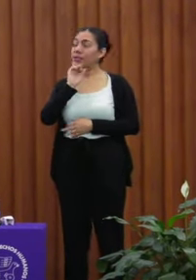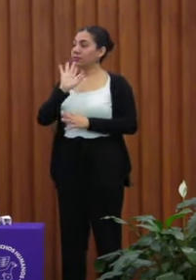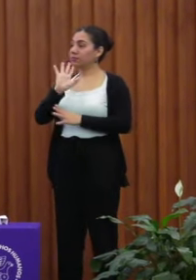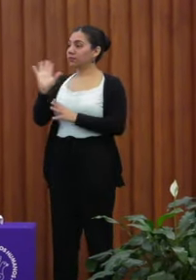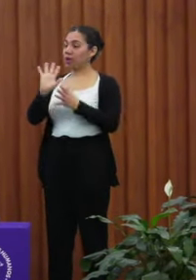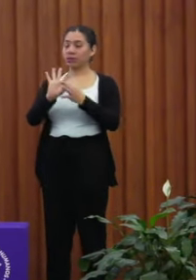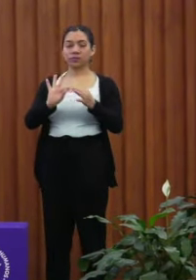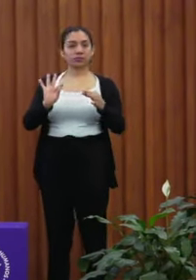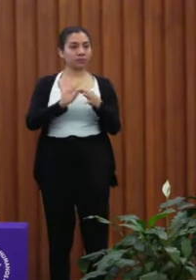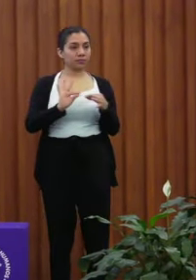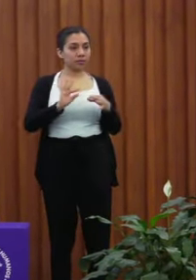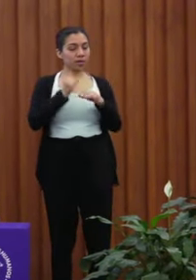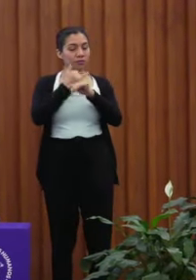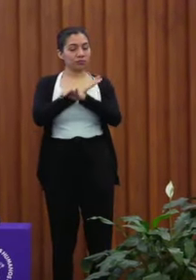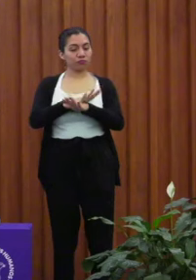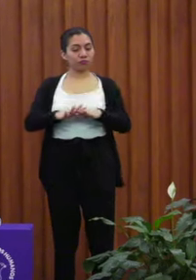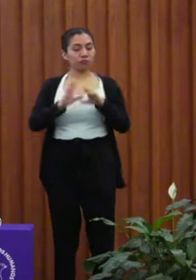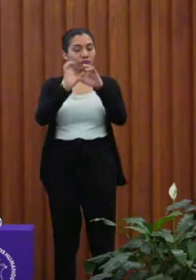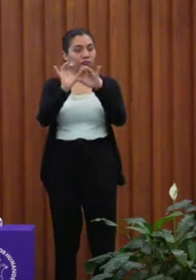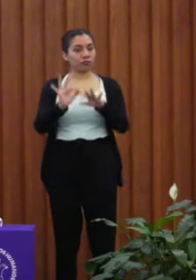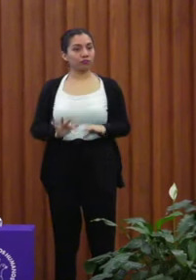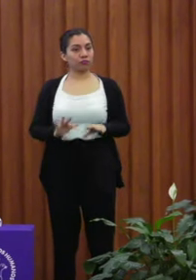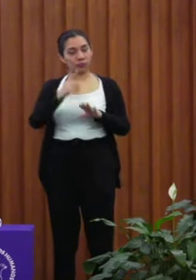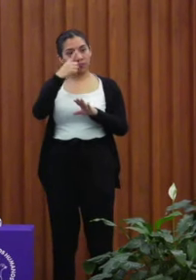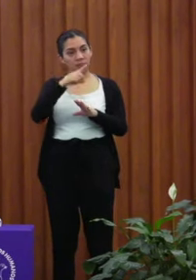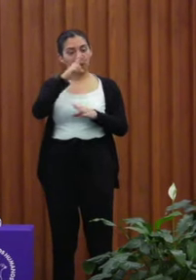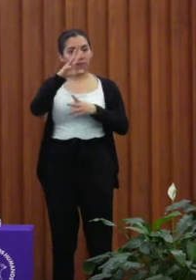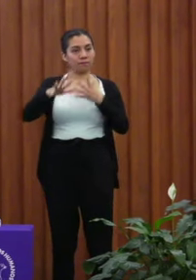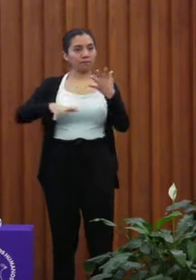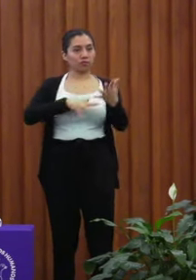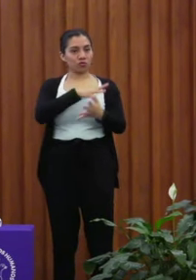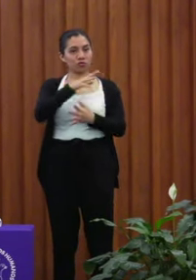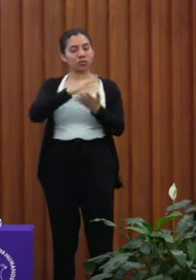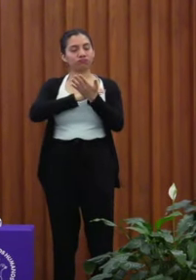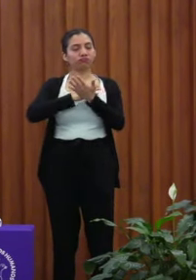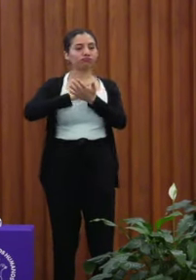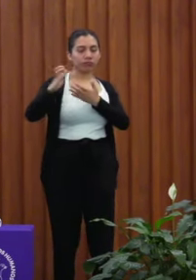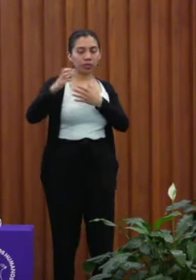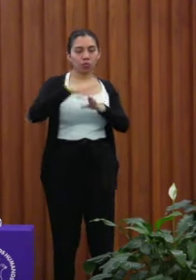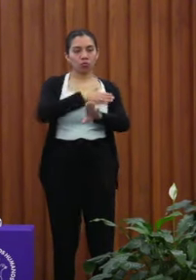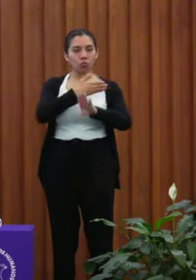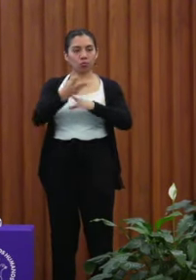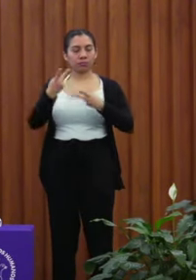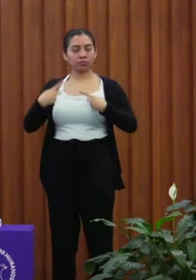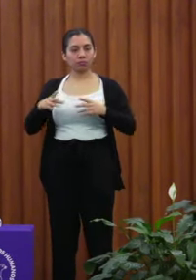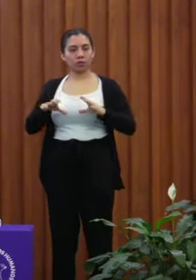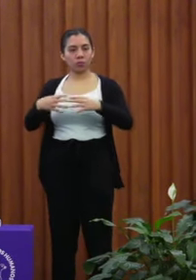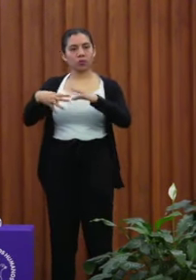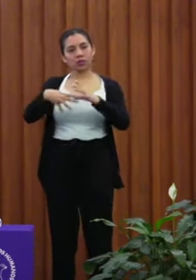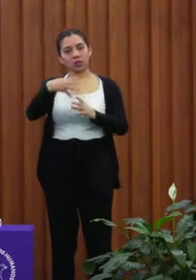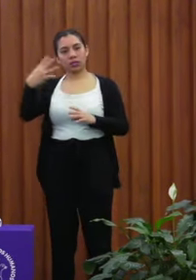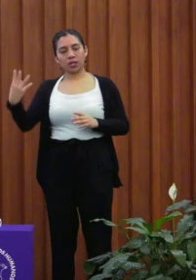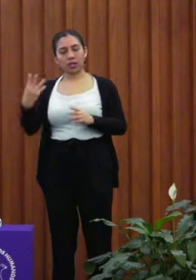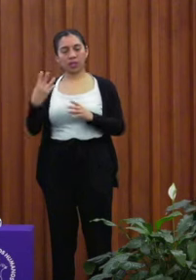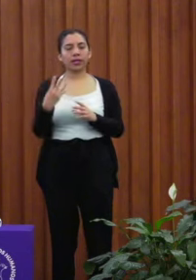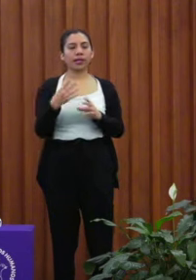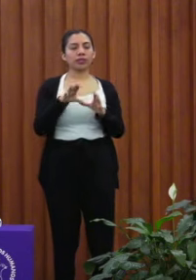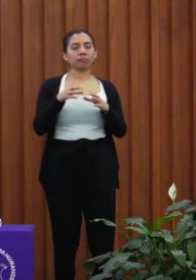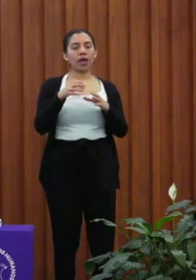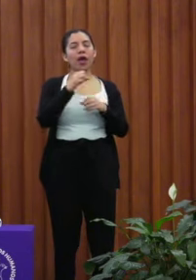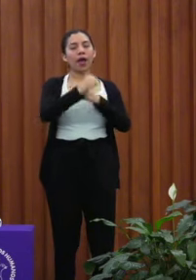informe de violencia extrema contra personas LGBTTI en México, saldos del sexenio